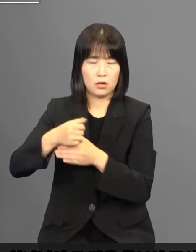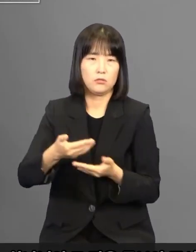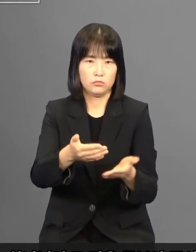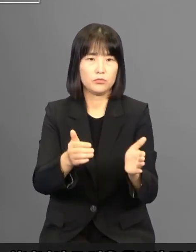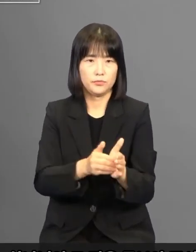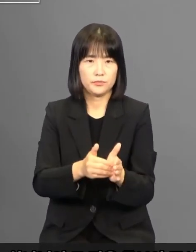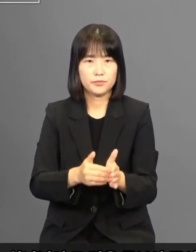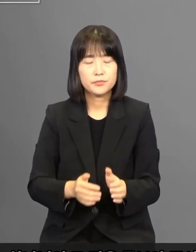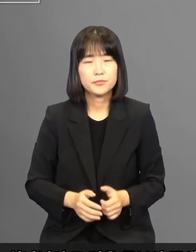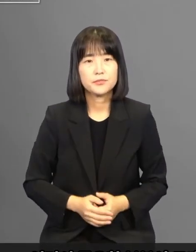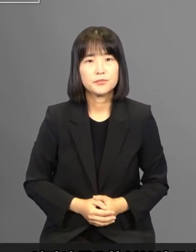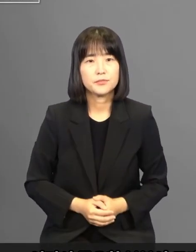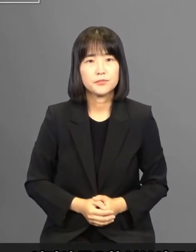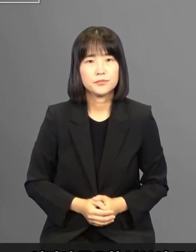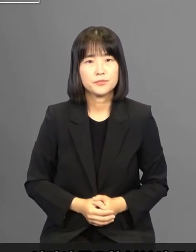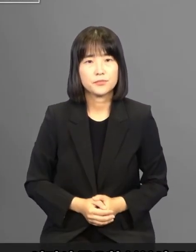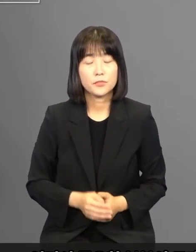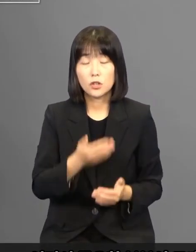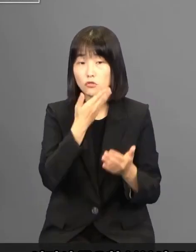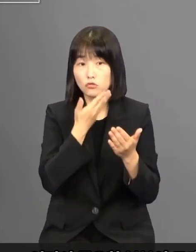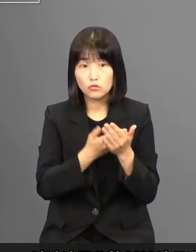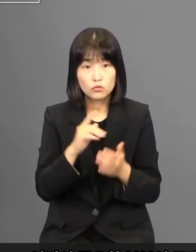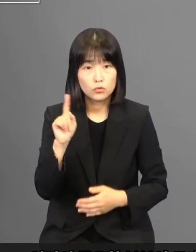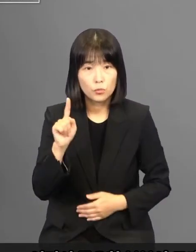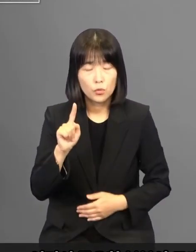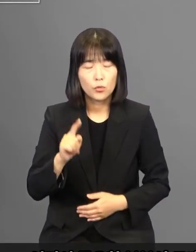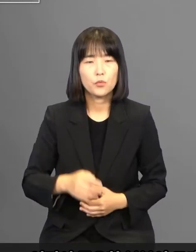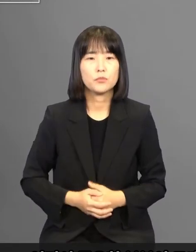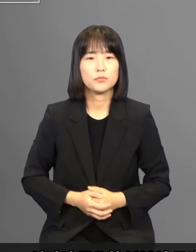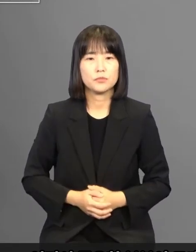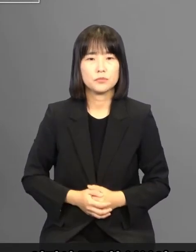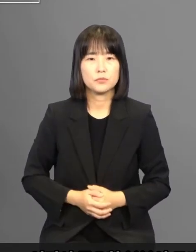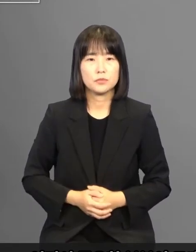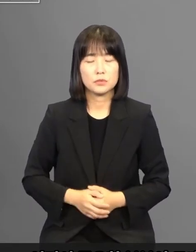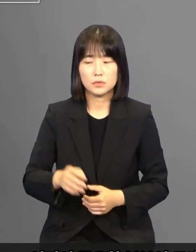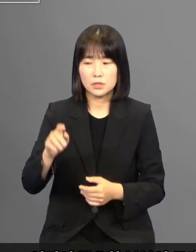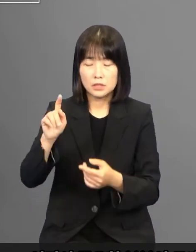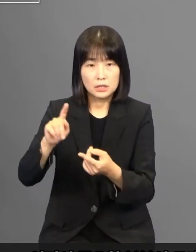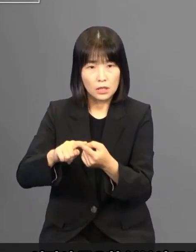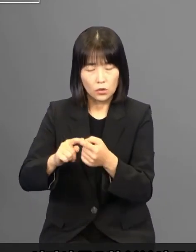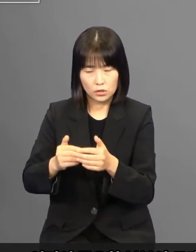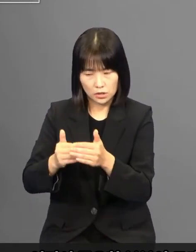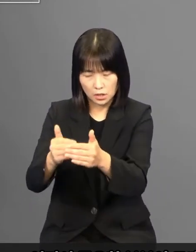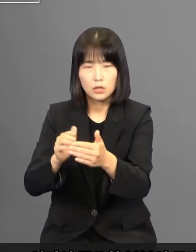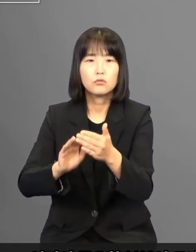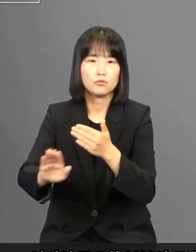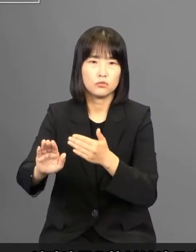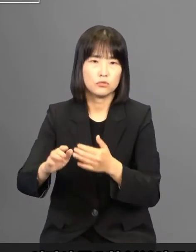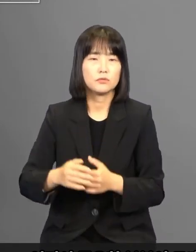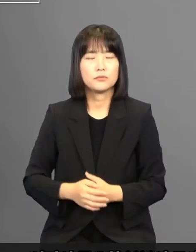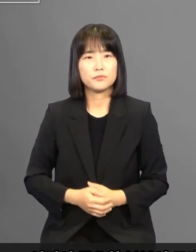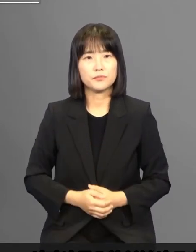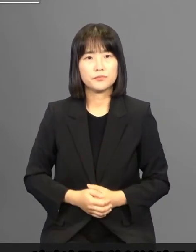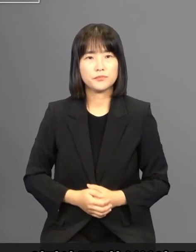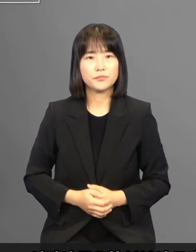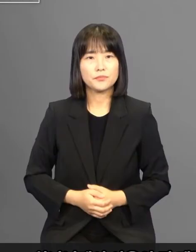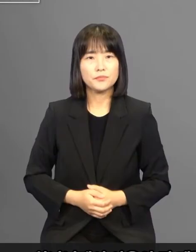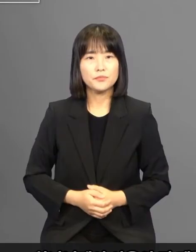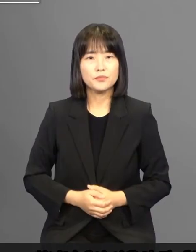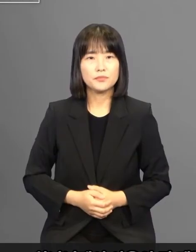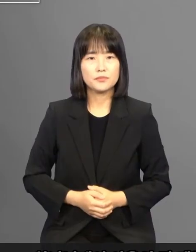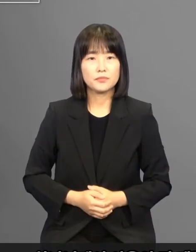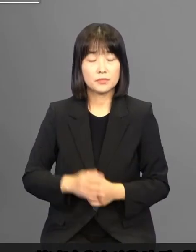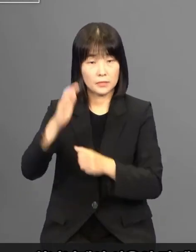들어주셨다. 여기서 중요한 부분이 그대로 한 뒤에야 라고 하는 부분입니다.